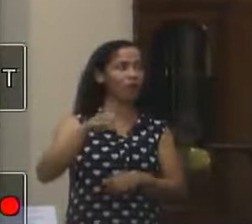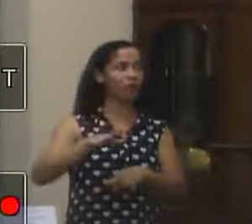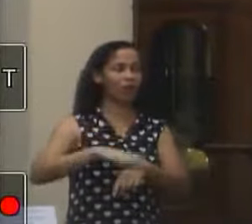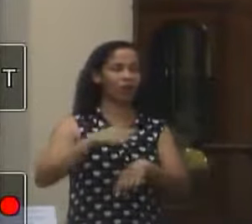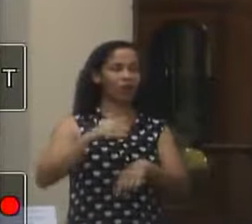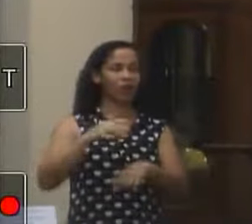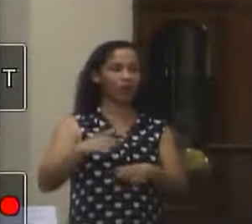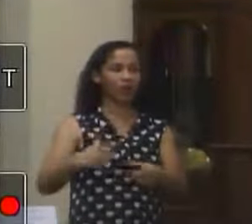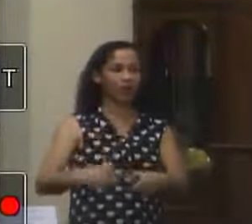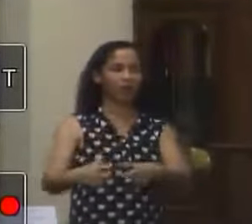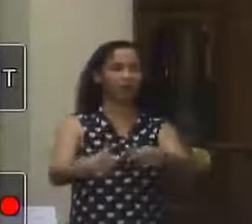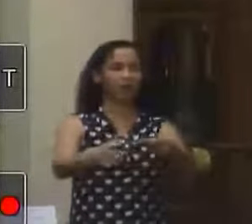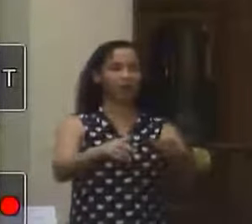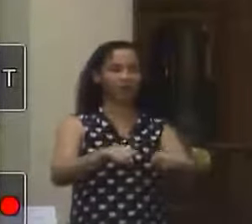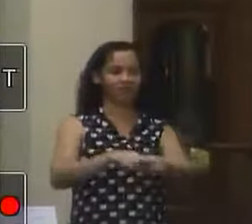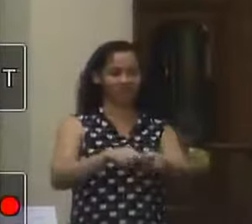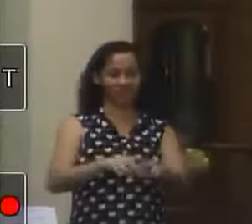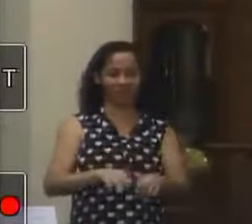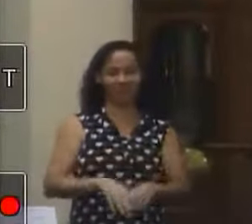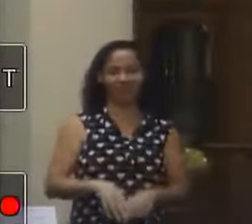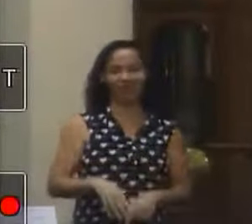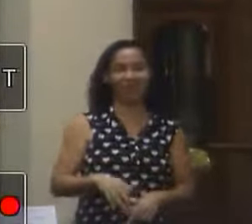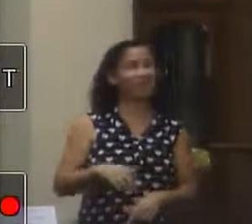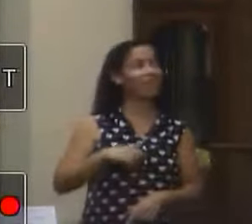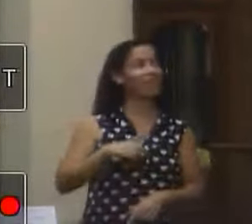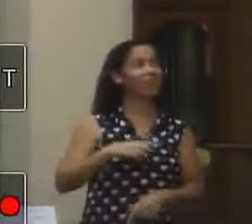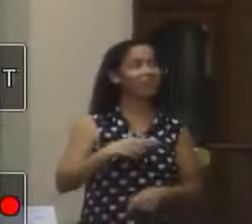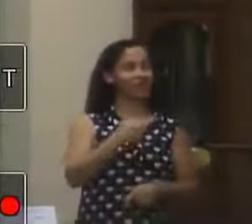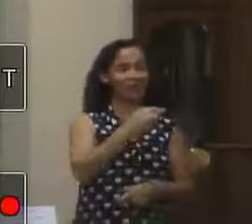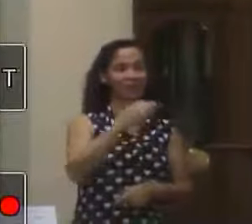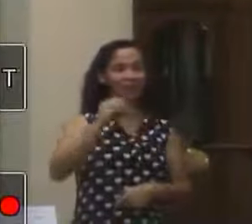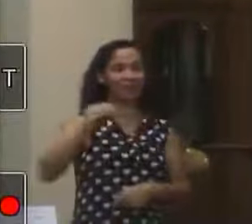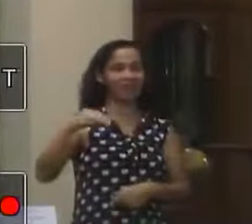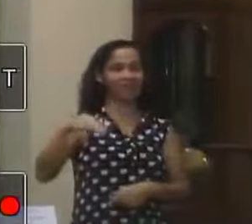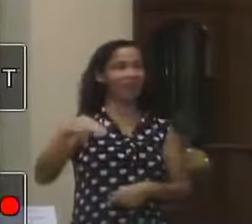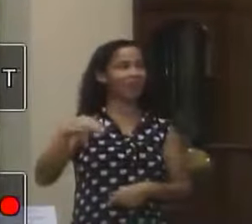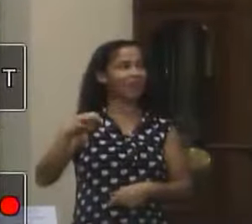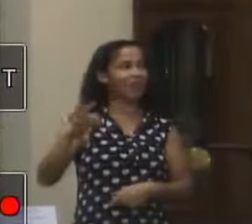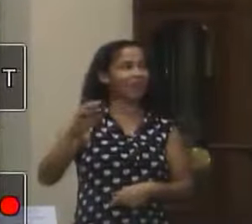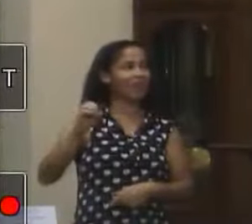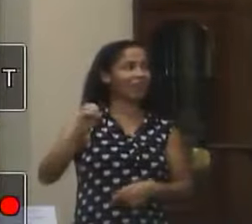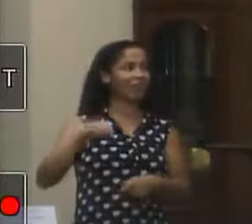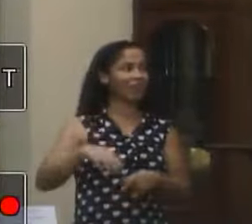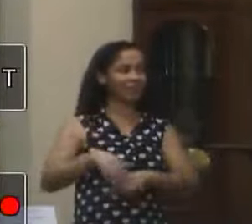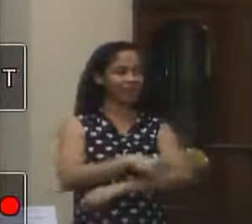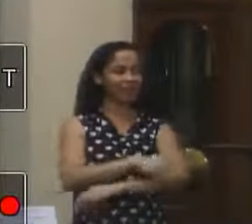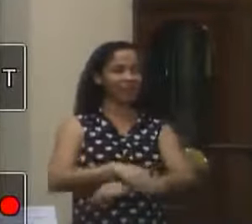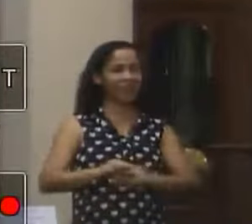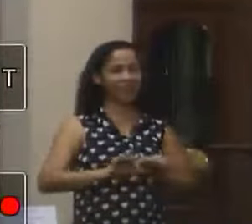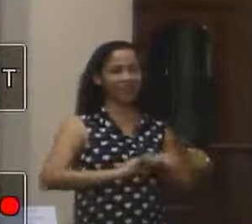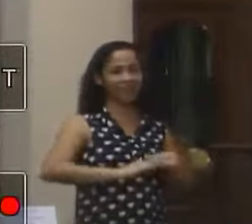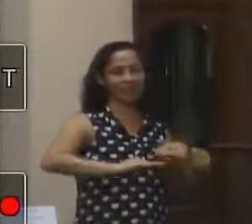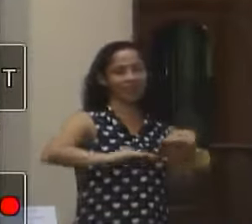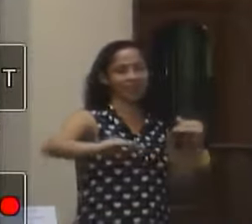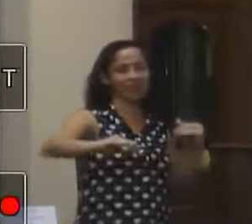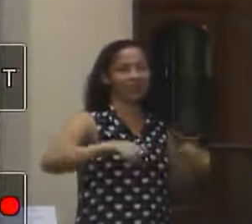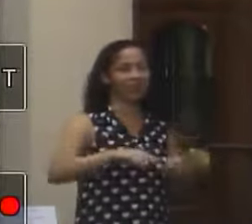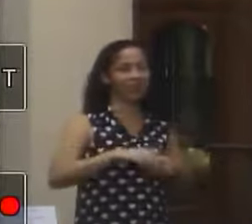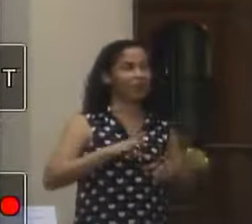na nossa cidade. Né? São 700 metros de asfalto, era, né? Onde